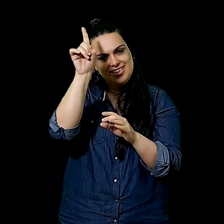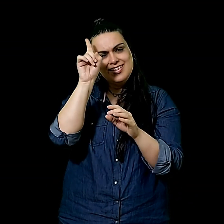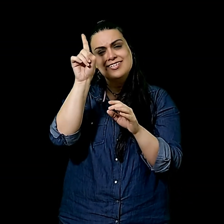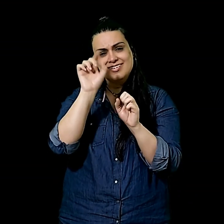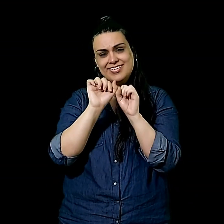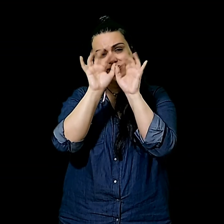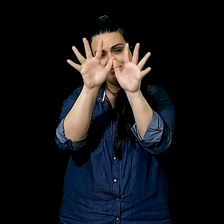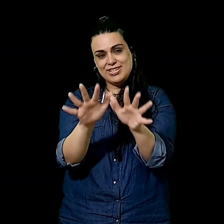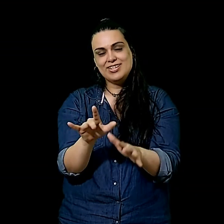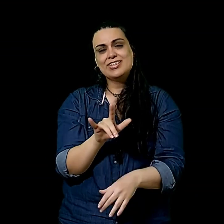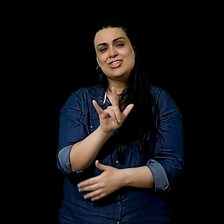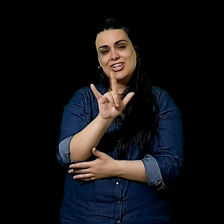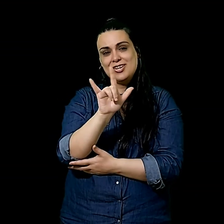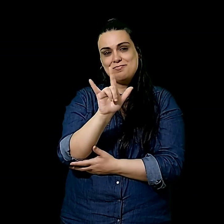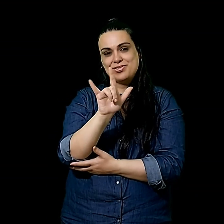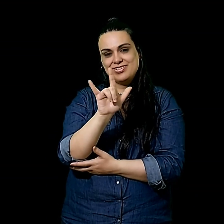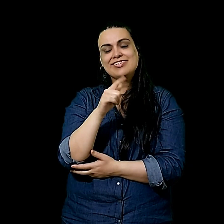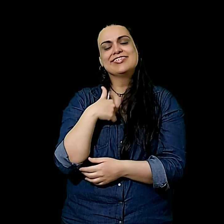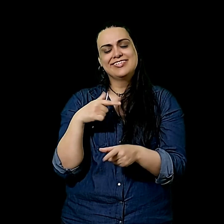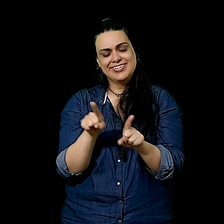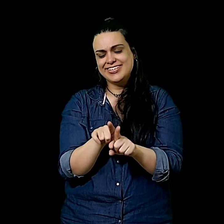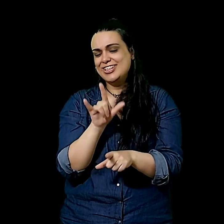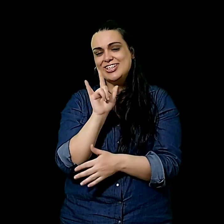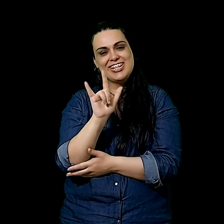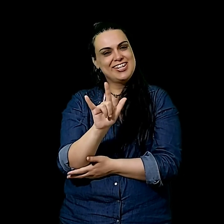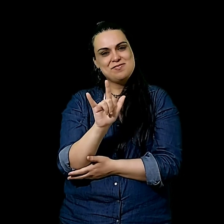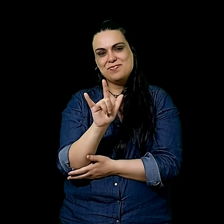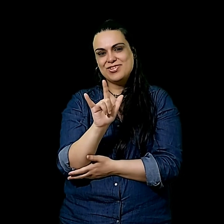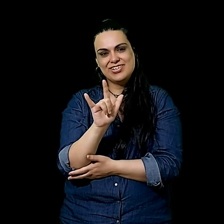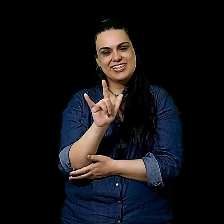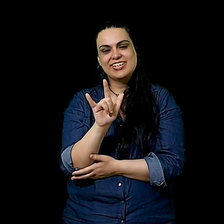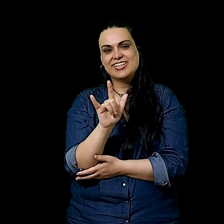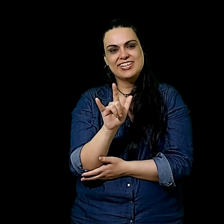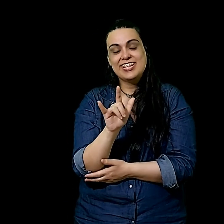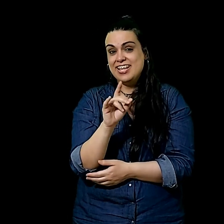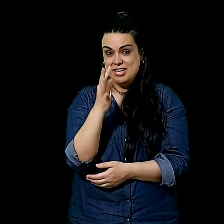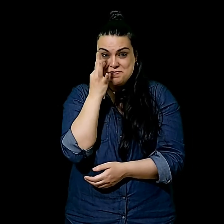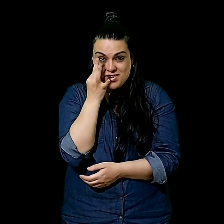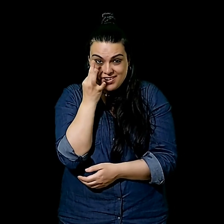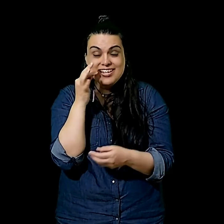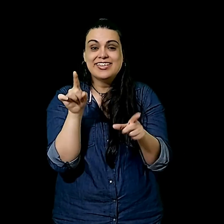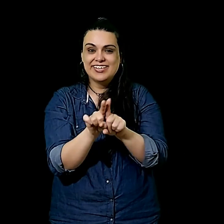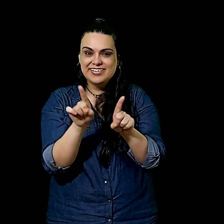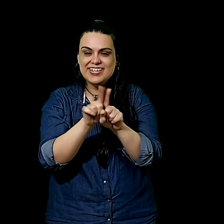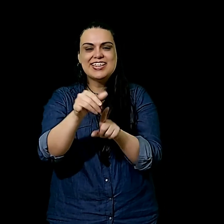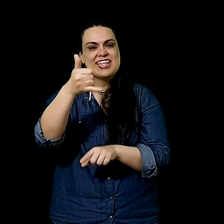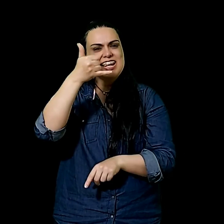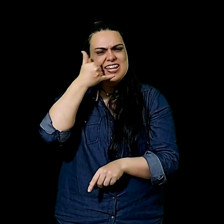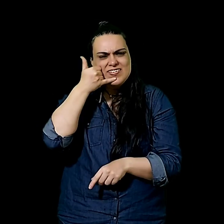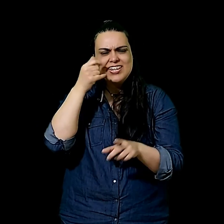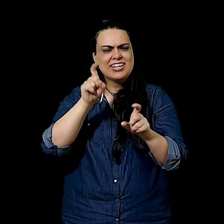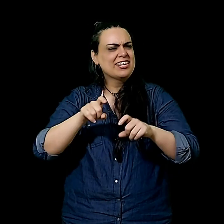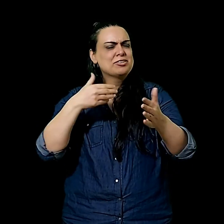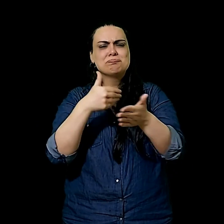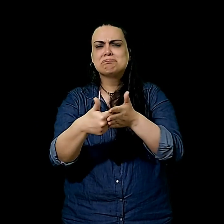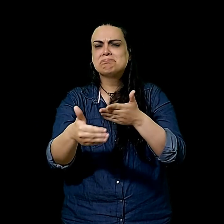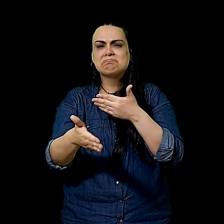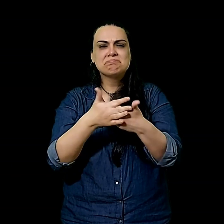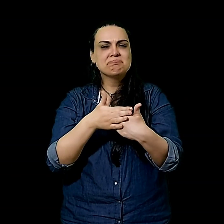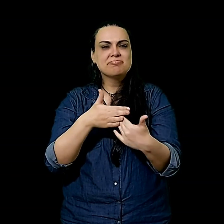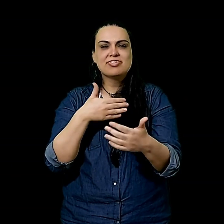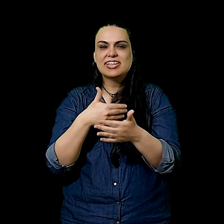te recompense. Te amo, Eu te também. amo. Um beijo. Não é só presencialmente, é pela tela de um telefone, é por onde